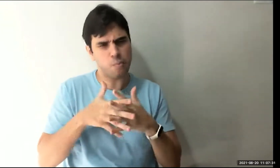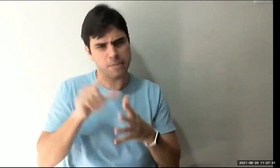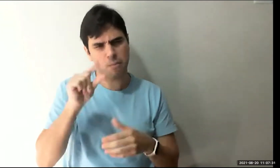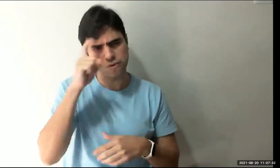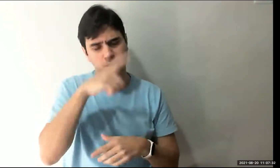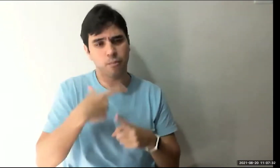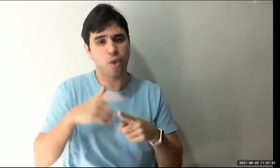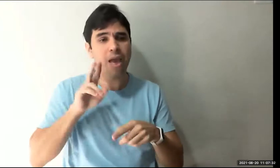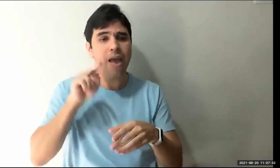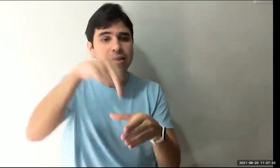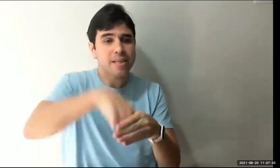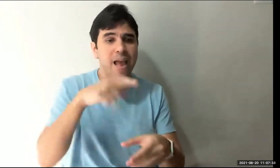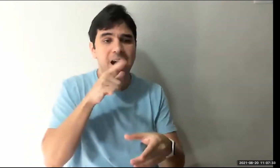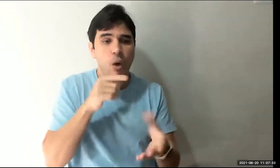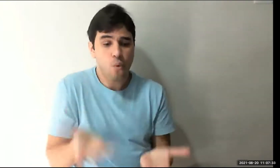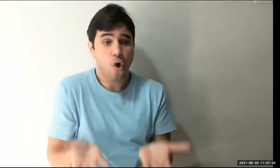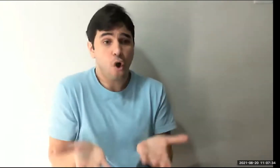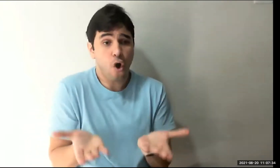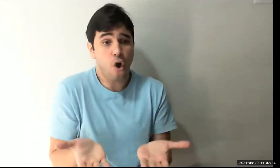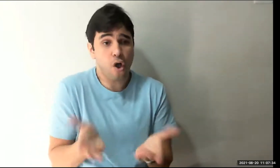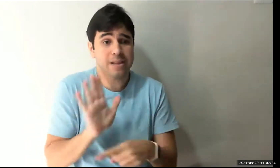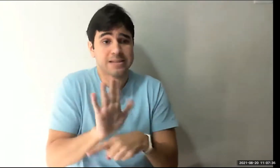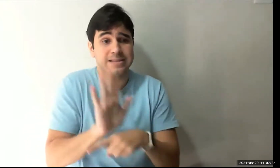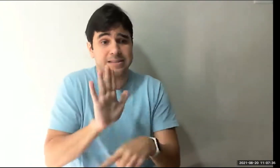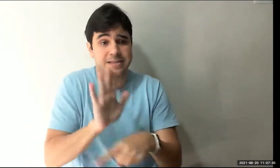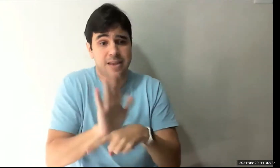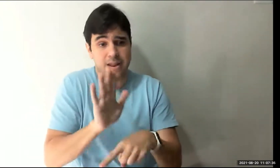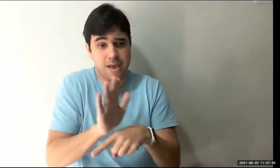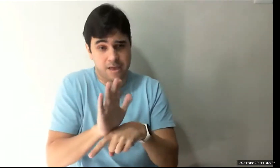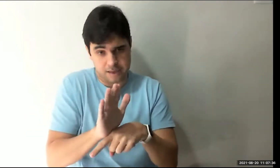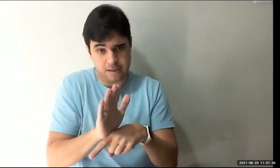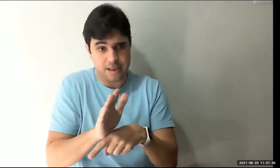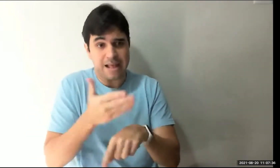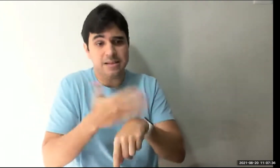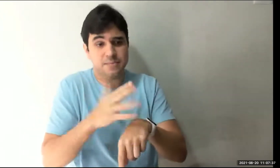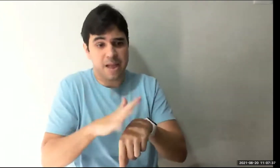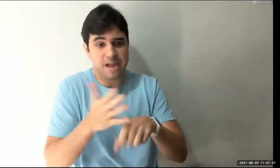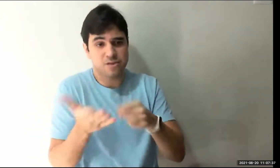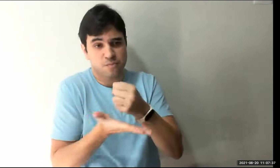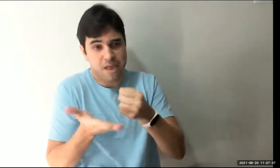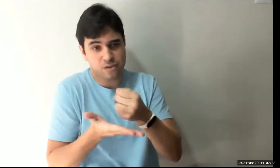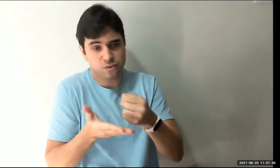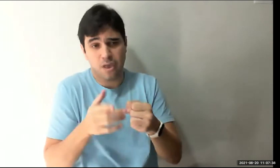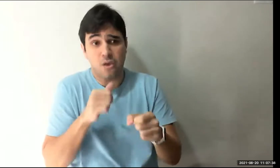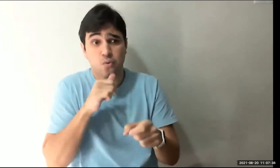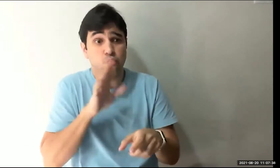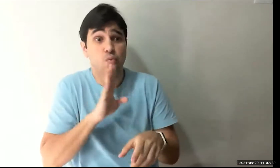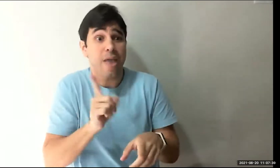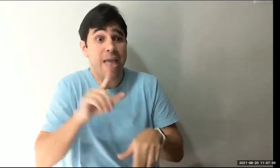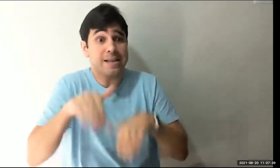Então, eu acredito na importância dessa divulgação e também em outros professores também